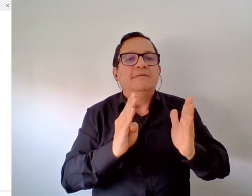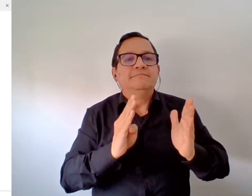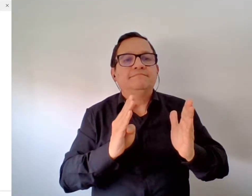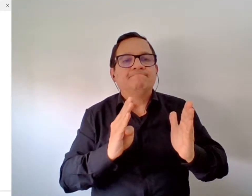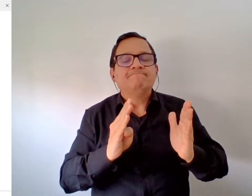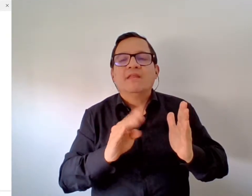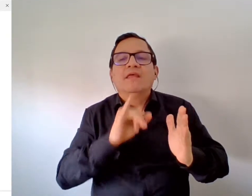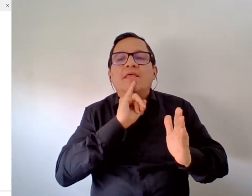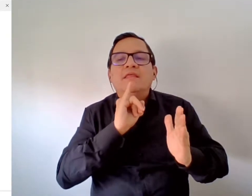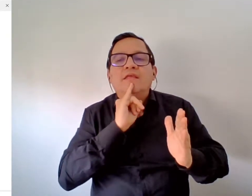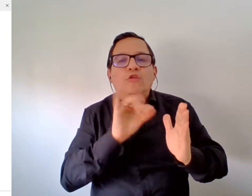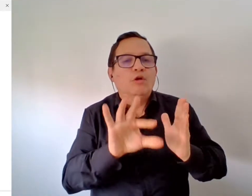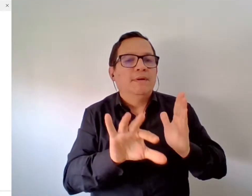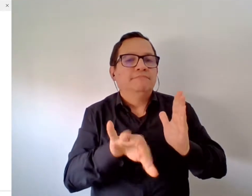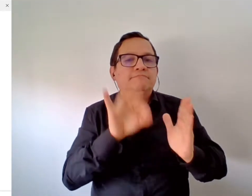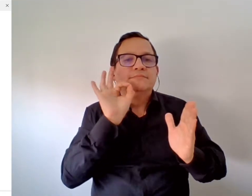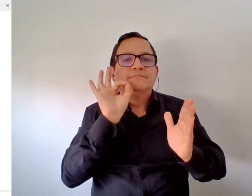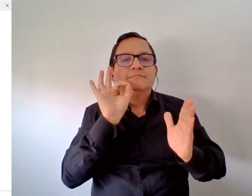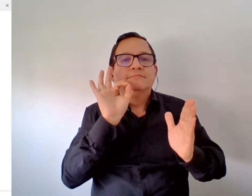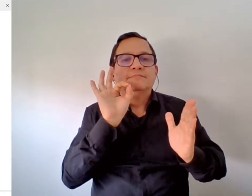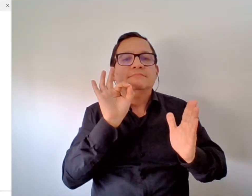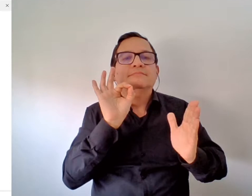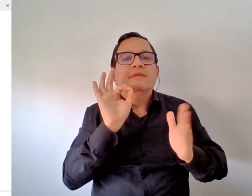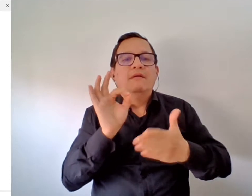B. Elección del idioma.